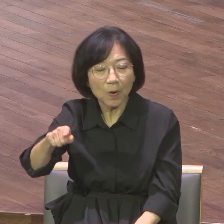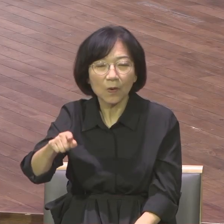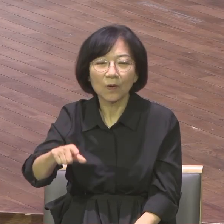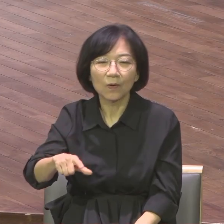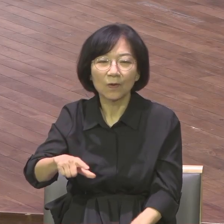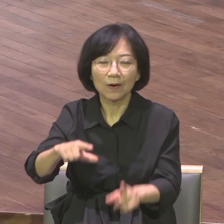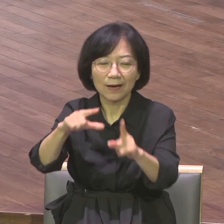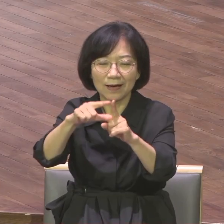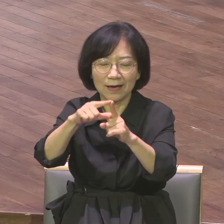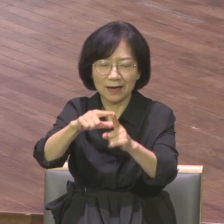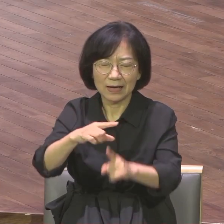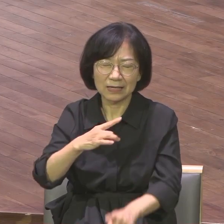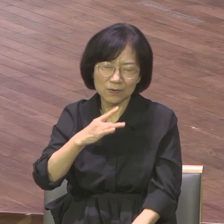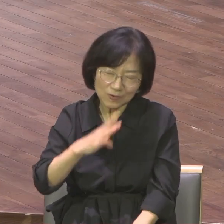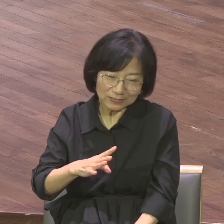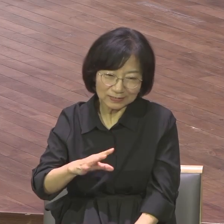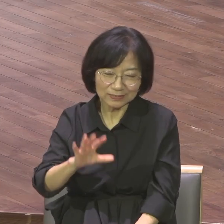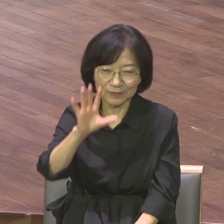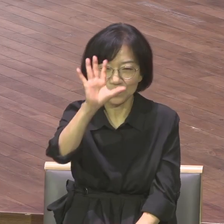오직